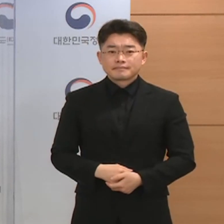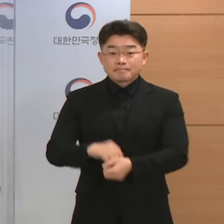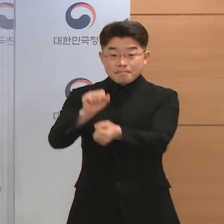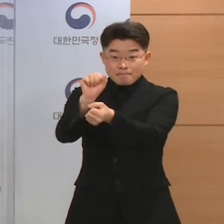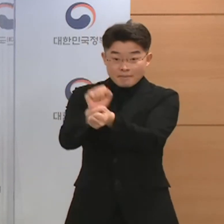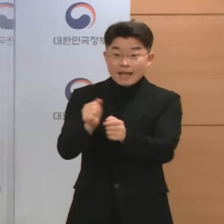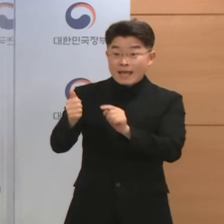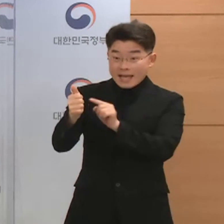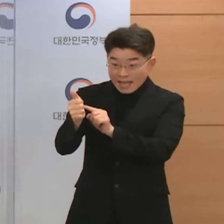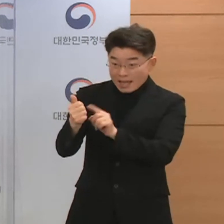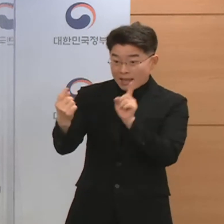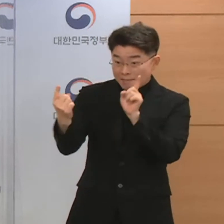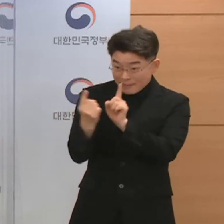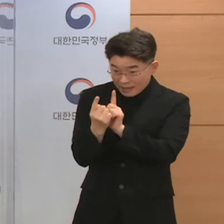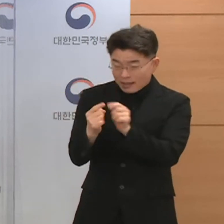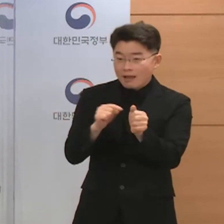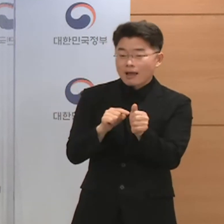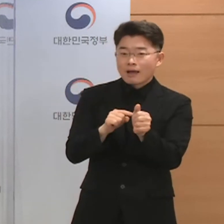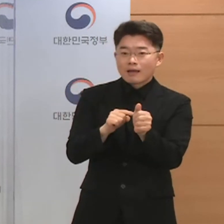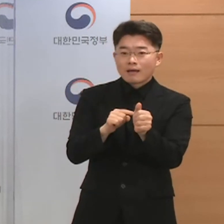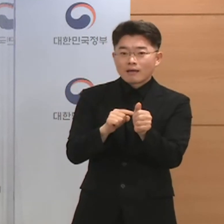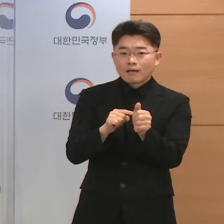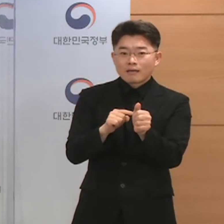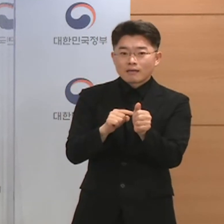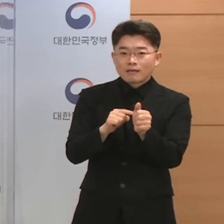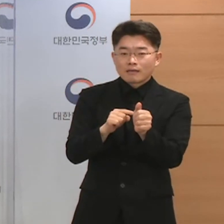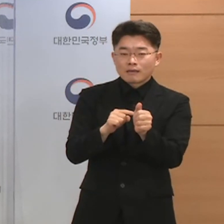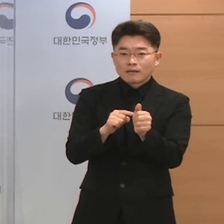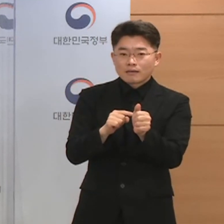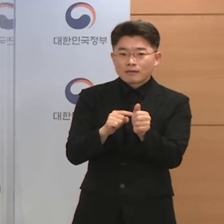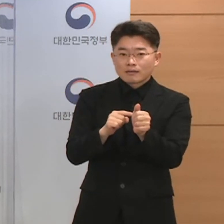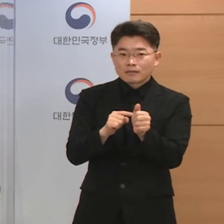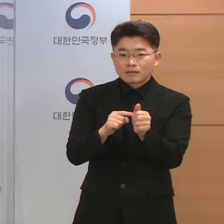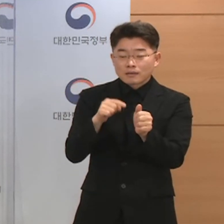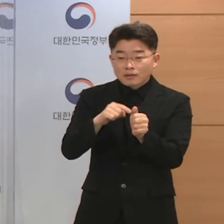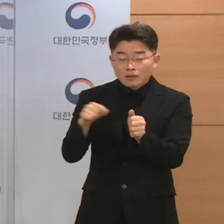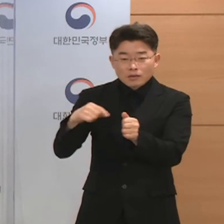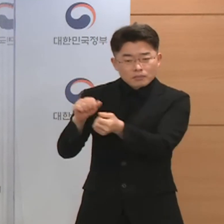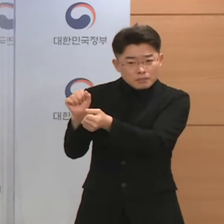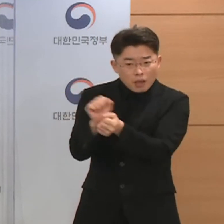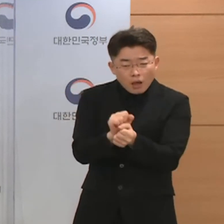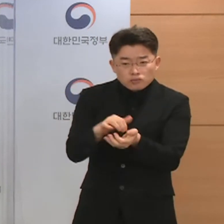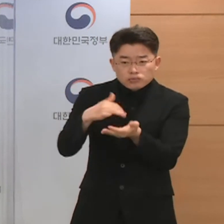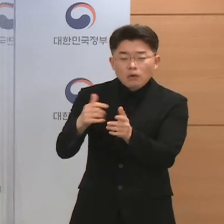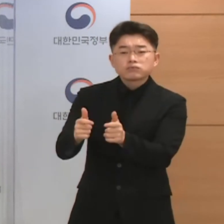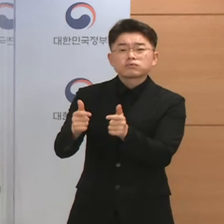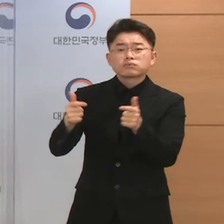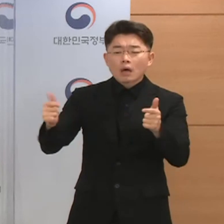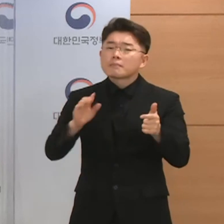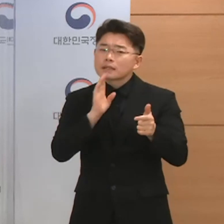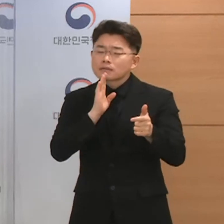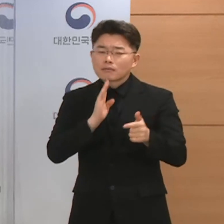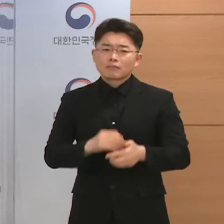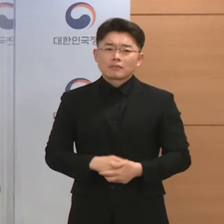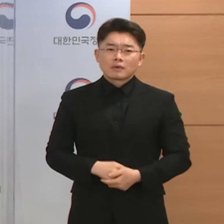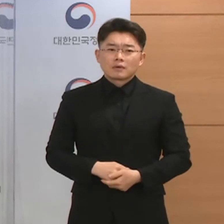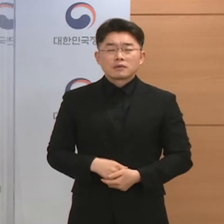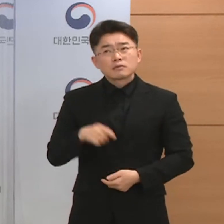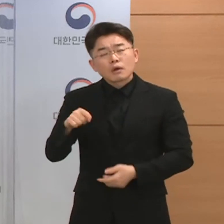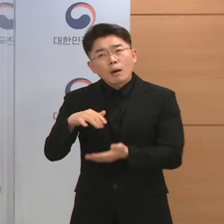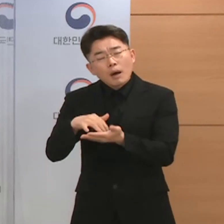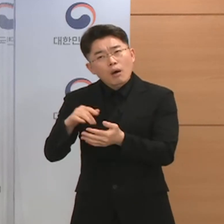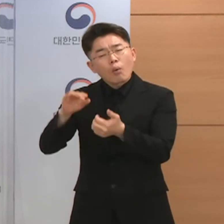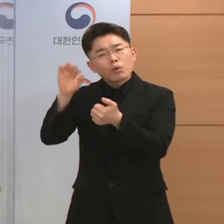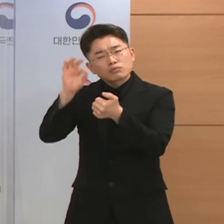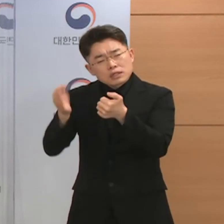의한 그 감염 사례들이 한 50% 가까이 지금 육박하고 있고 이 확진자 접촉이라고 하는 부분들은